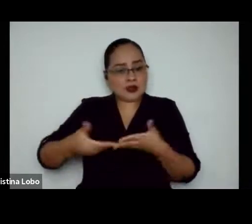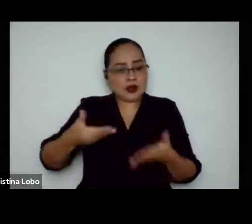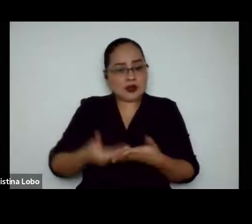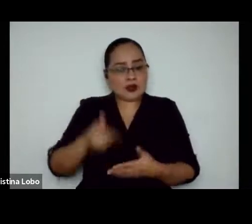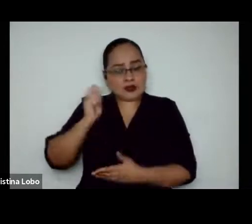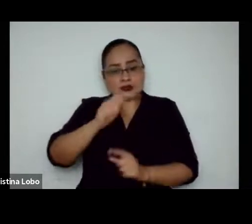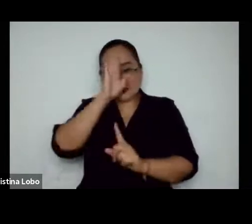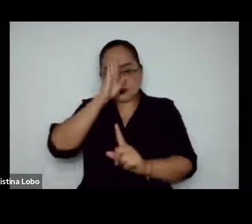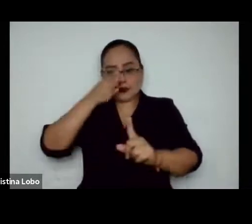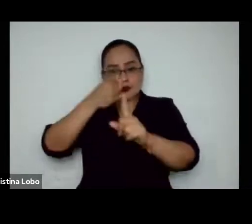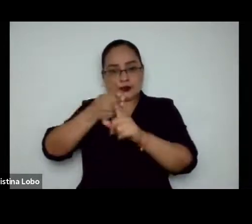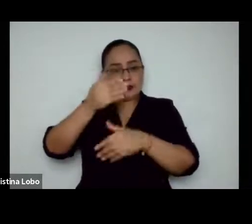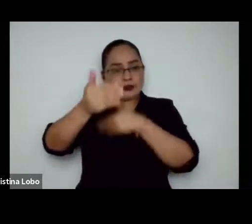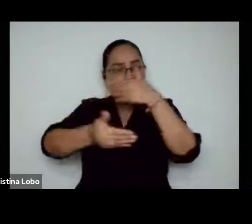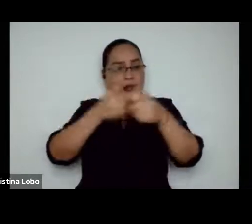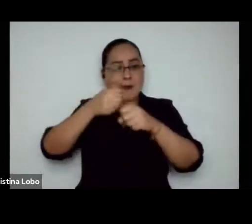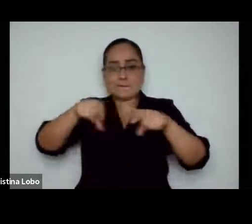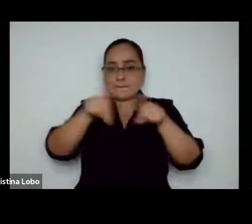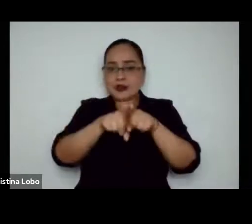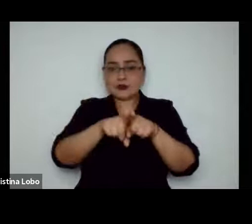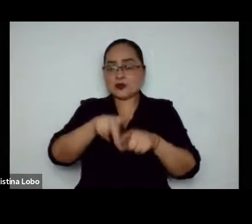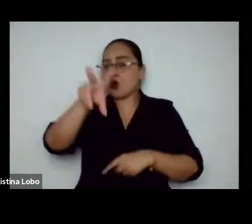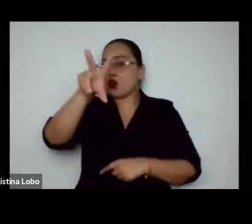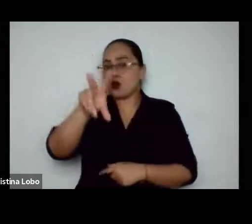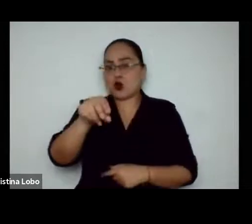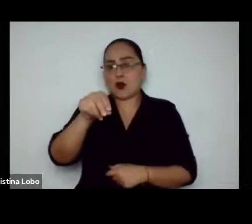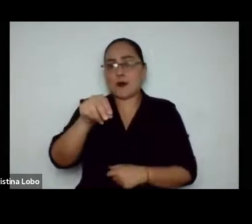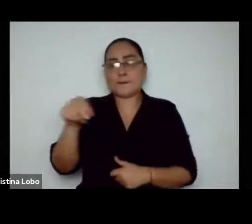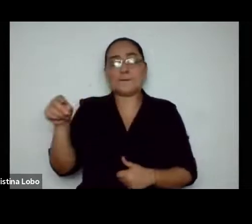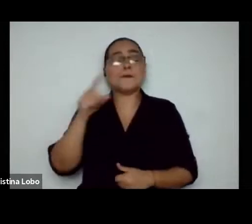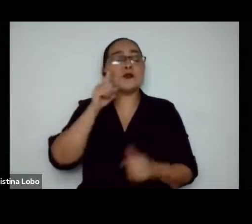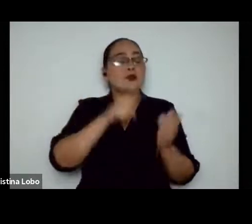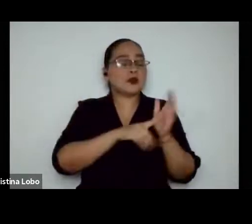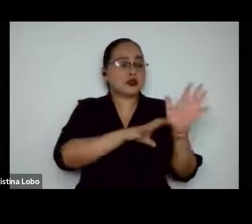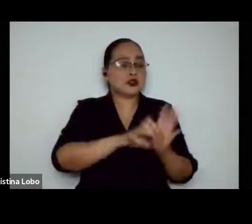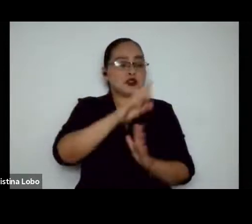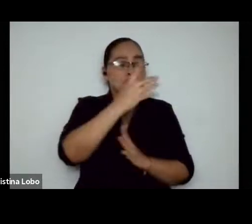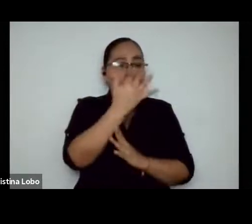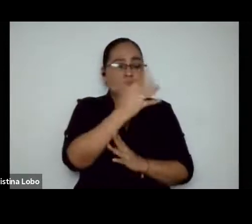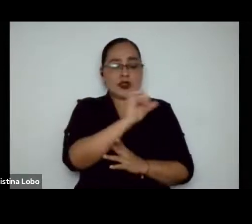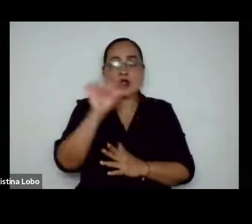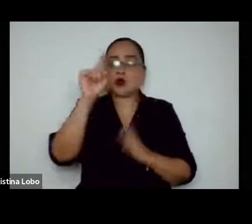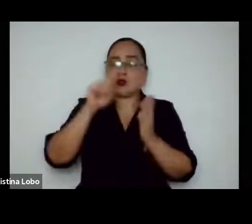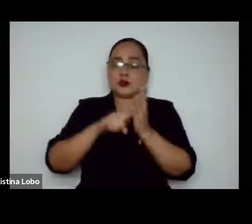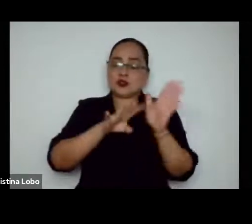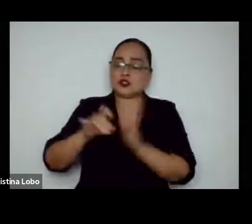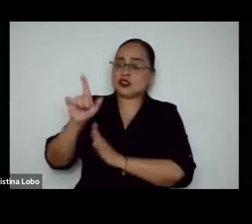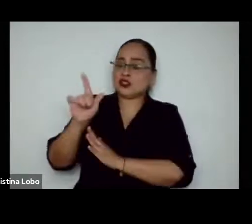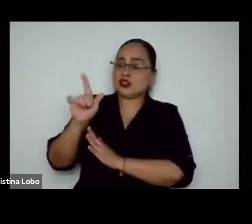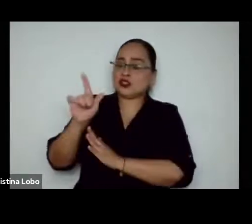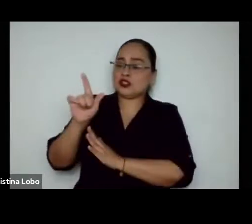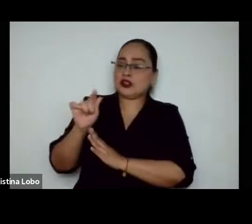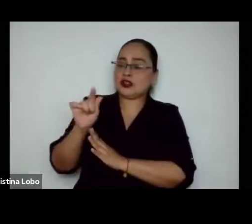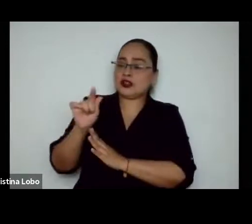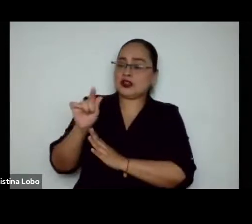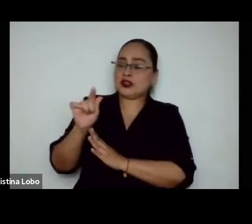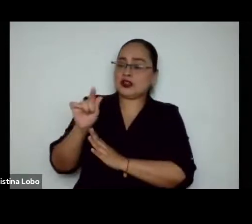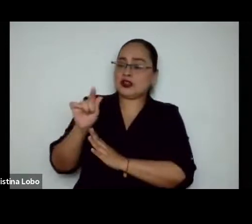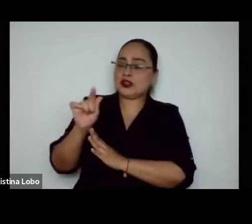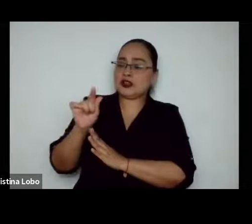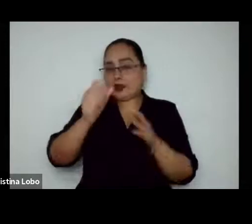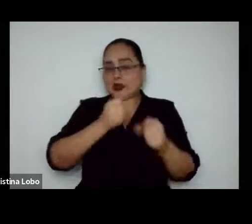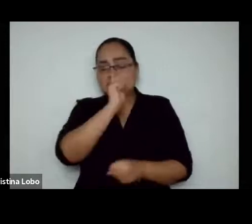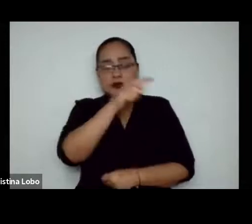dirección, pero no es así. Es en la primera etapa de 1950 a 1970, como decía, había una concepción fuerte